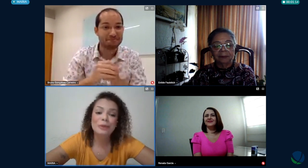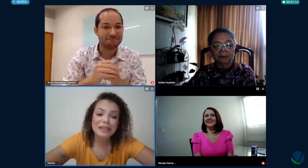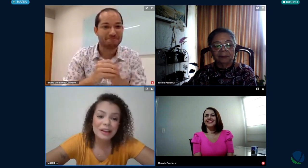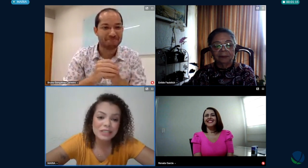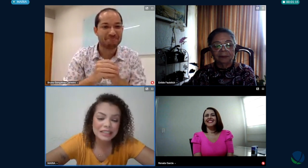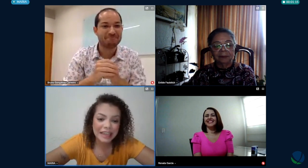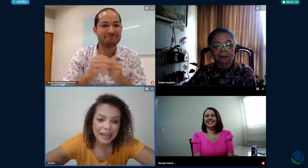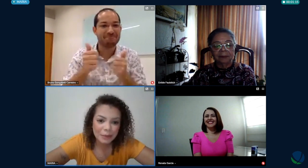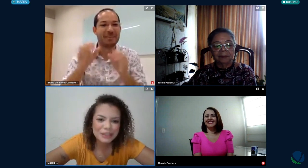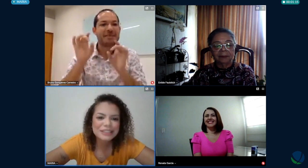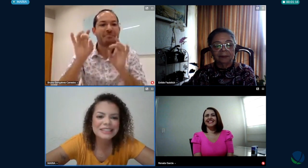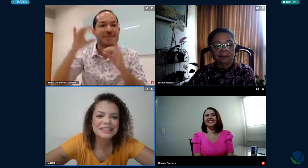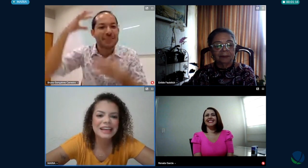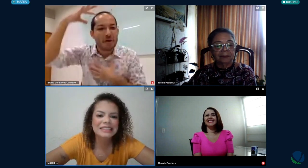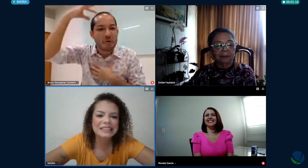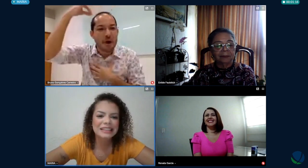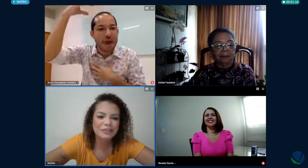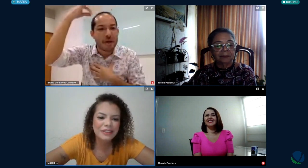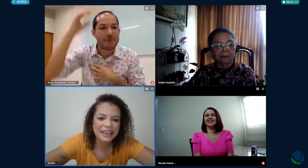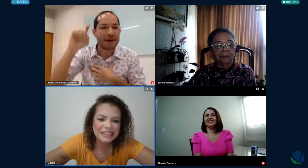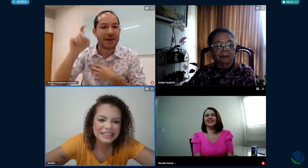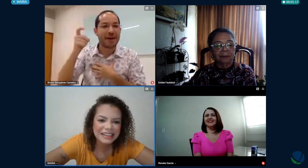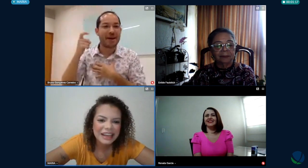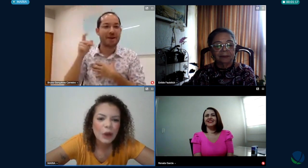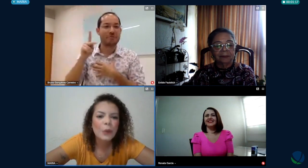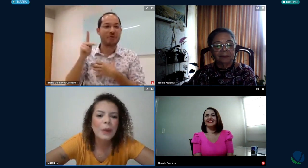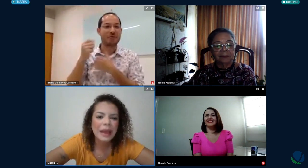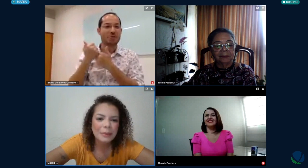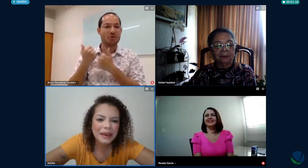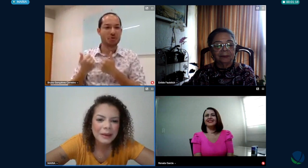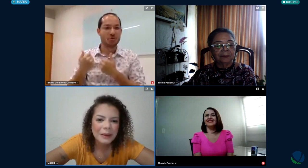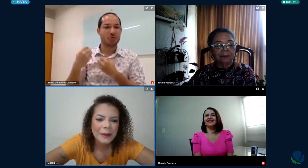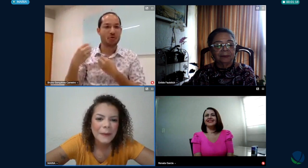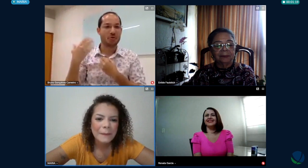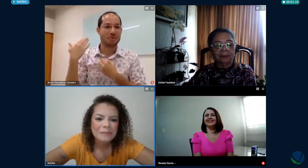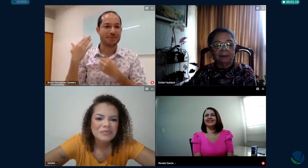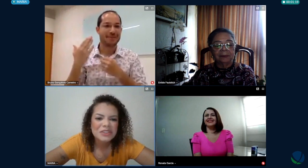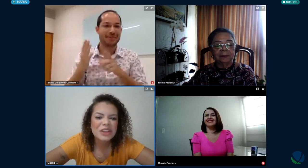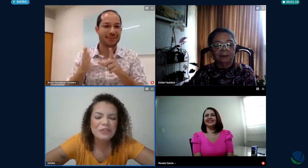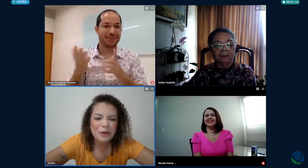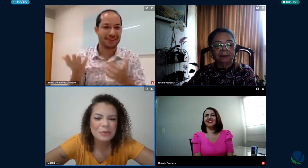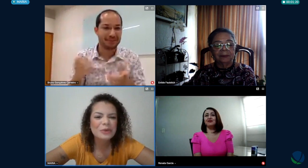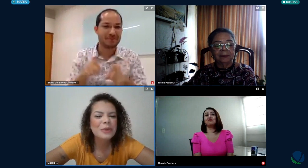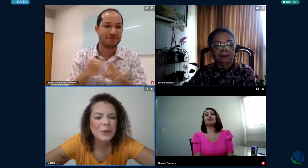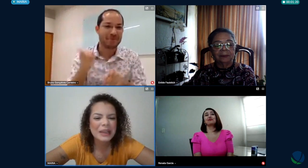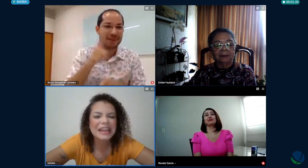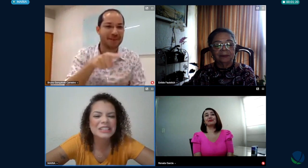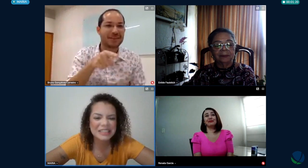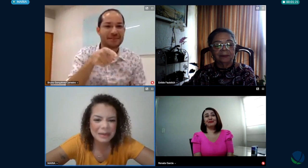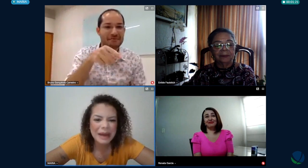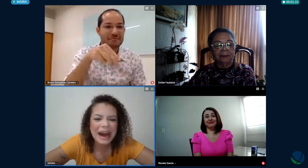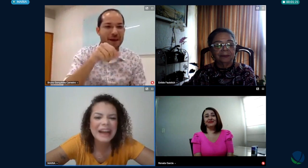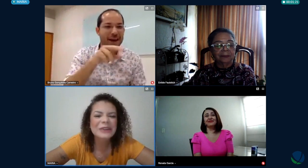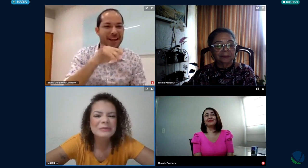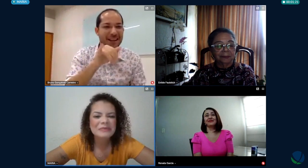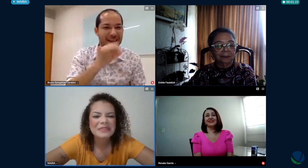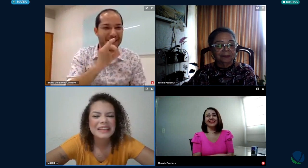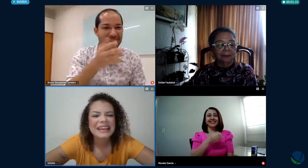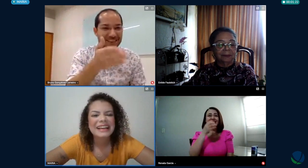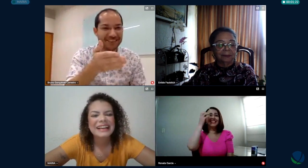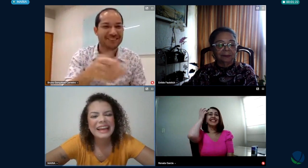Quero cumprimentar os intérpretes desta defesa, Weber, já foi para o meu colega de